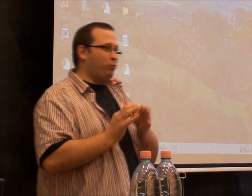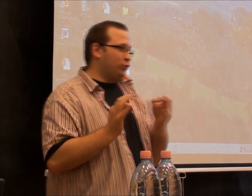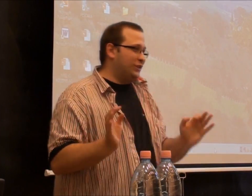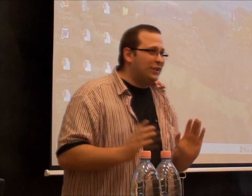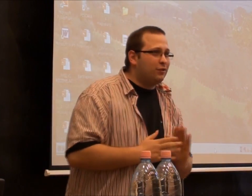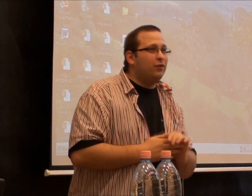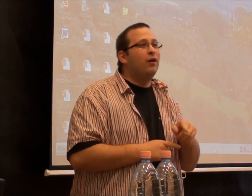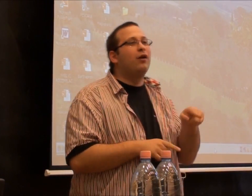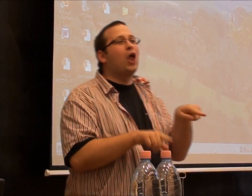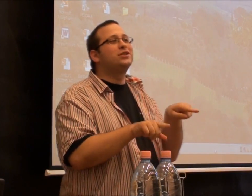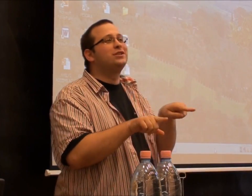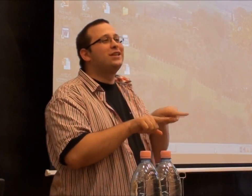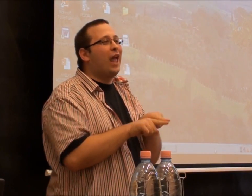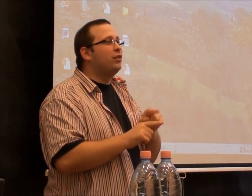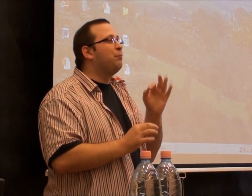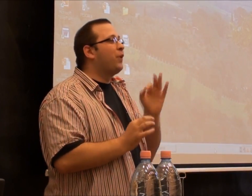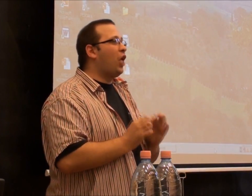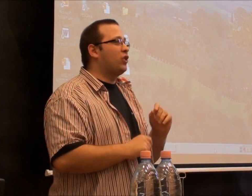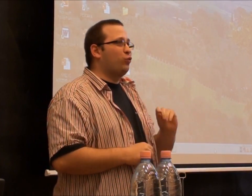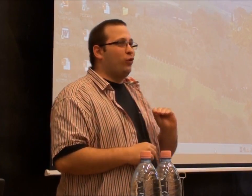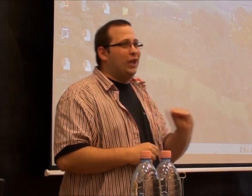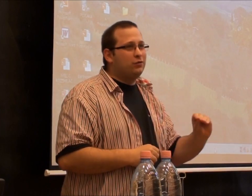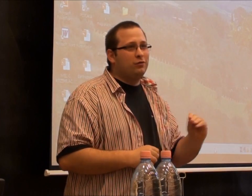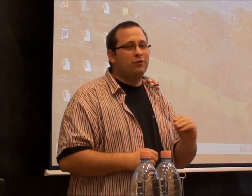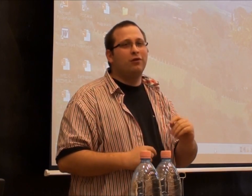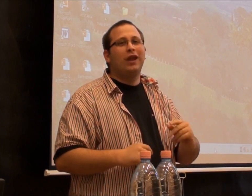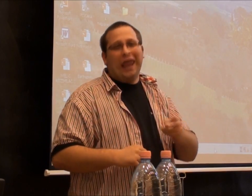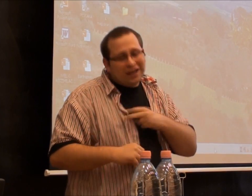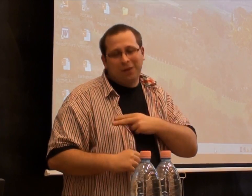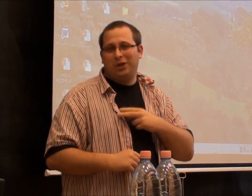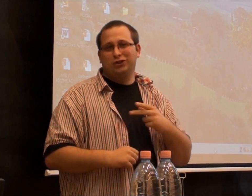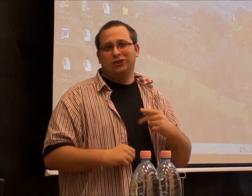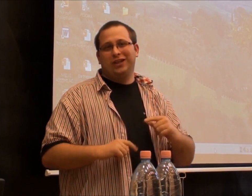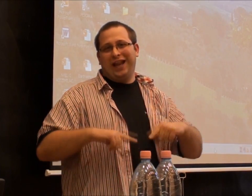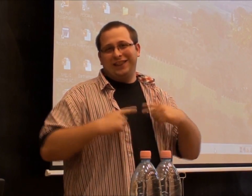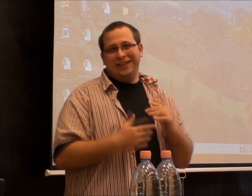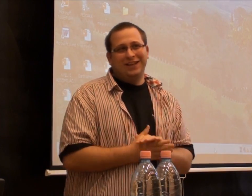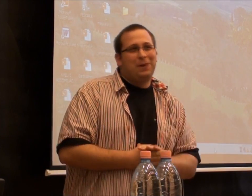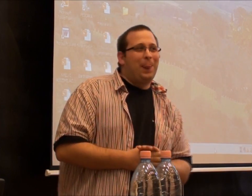Én megmondom őszintén, hogy az ilyen pillanatokért érdemes kérni.